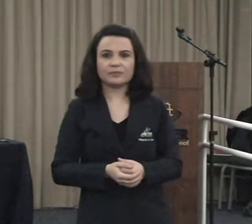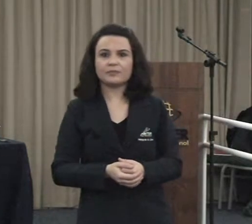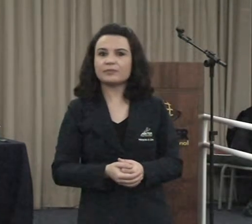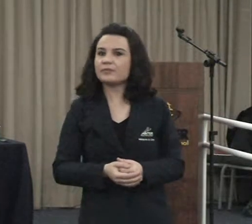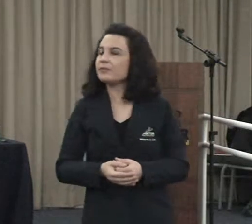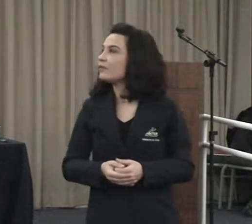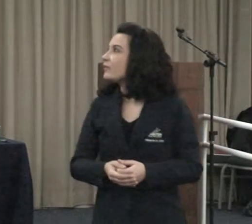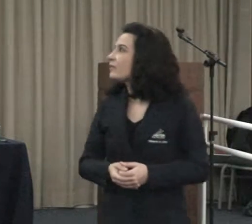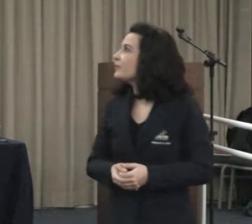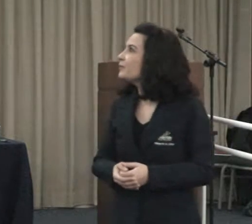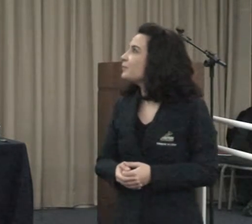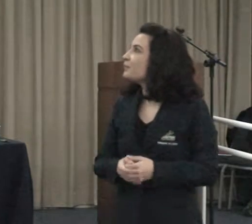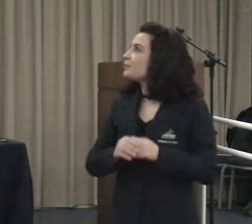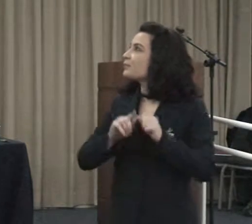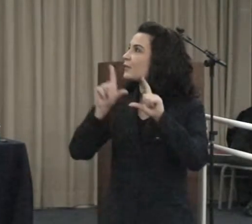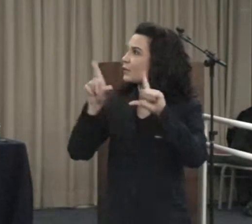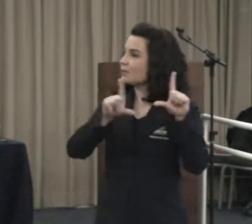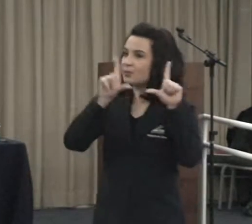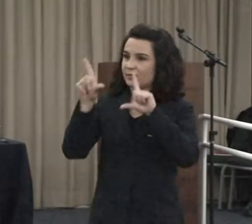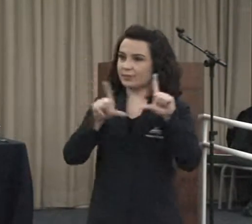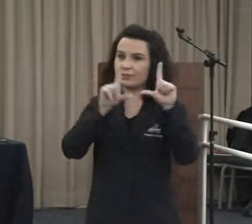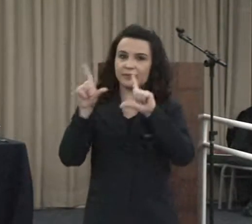Pode